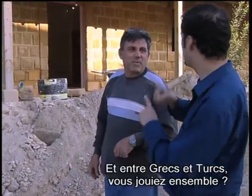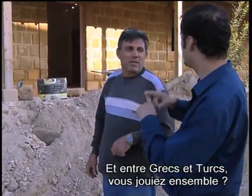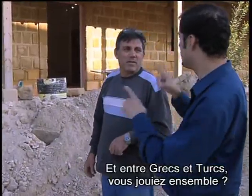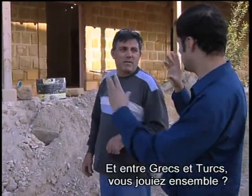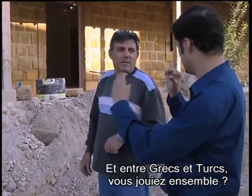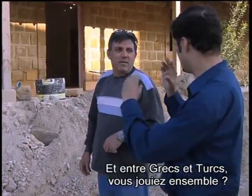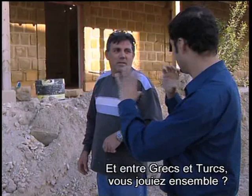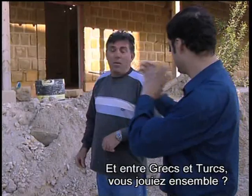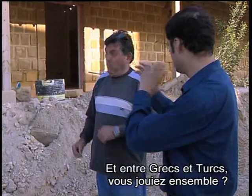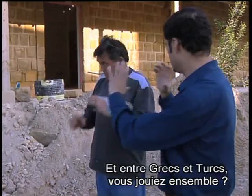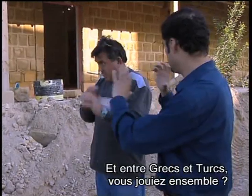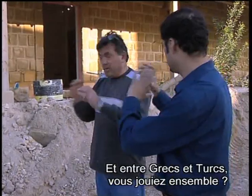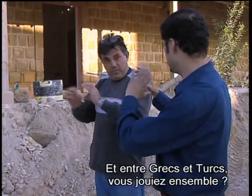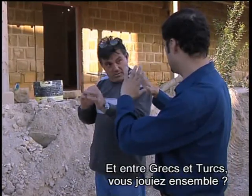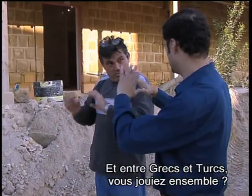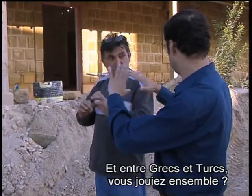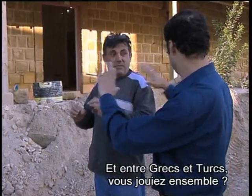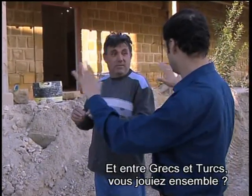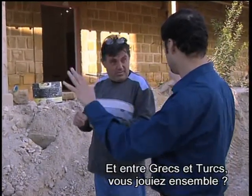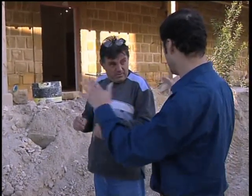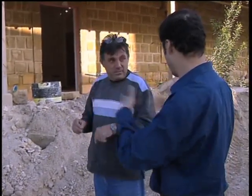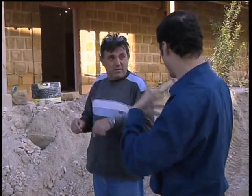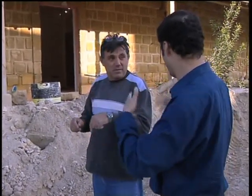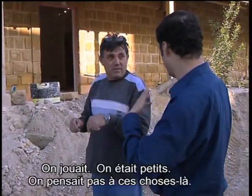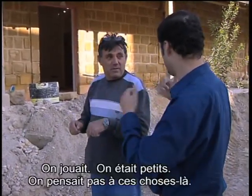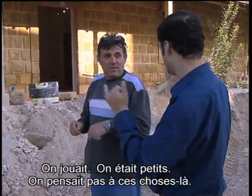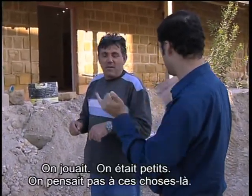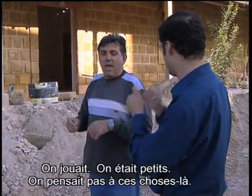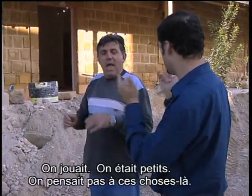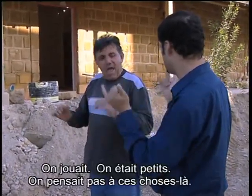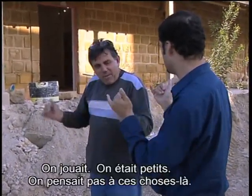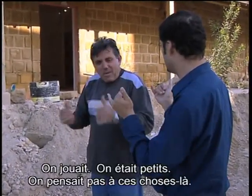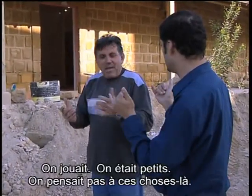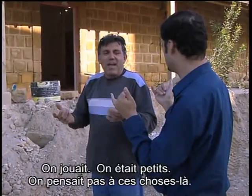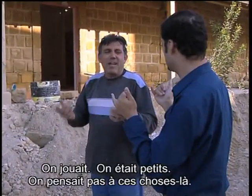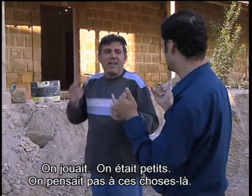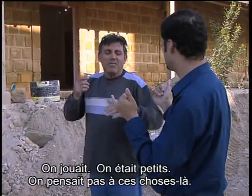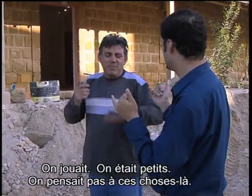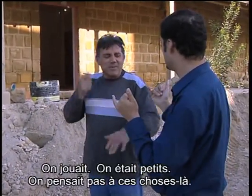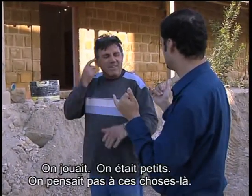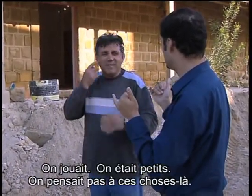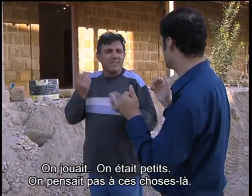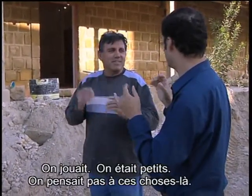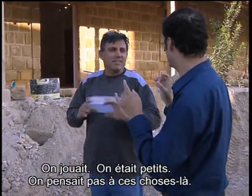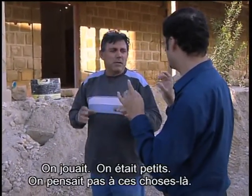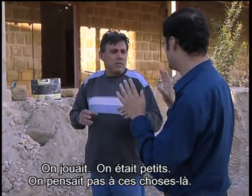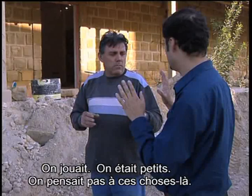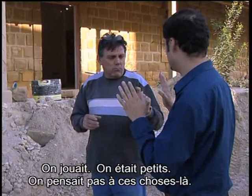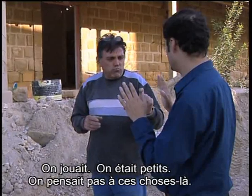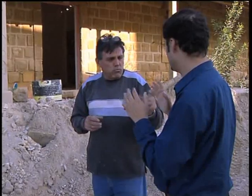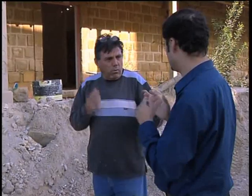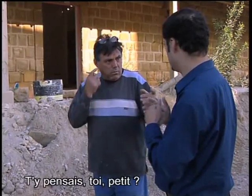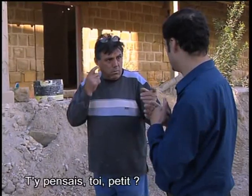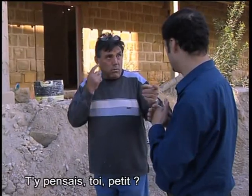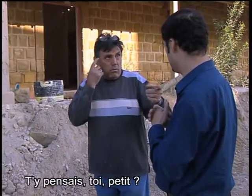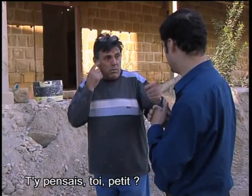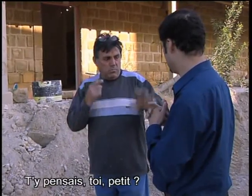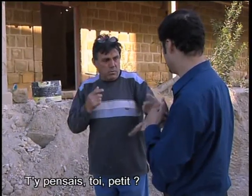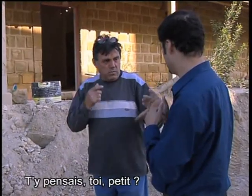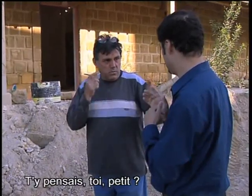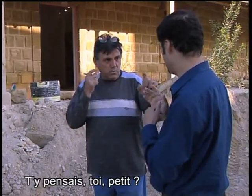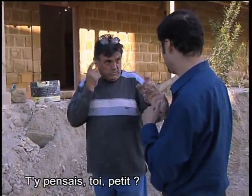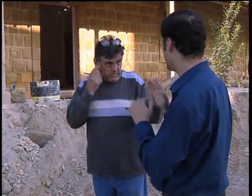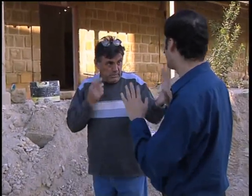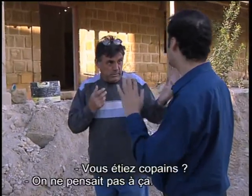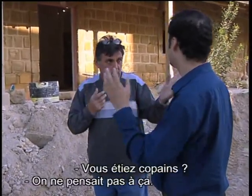Et entre grec et turc, vous discutiez, vous jouiez ensemble ? On jouait, on était petits. On ne pensait pas à ces choses-là. Tu y pensais,